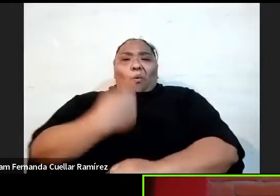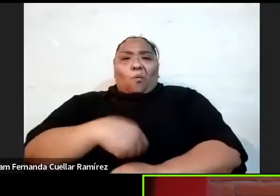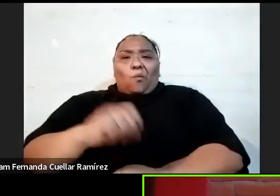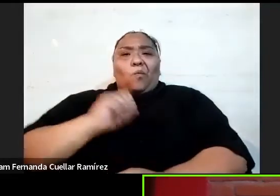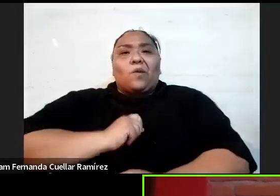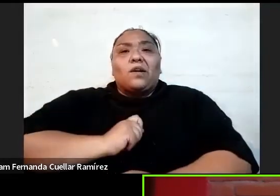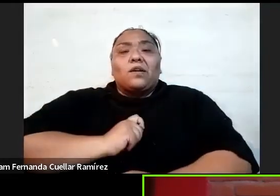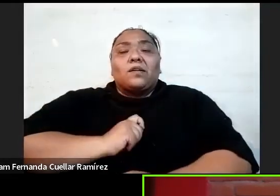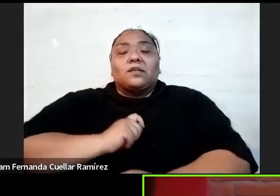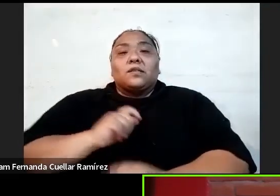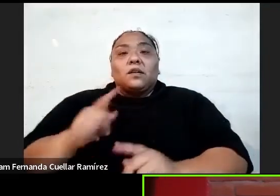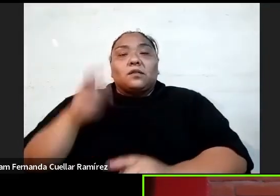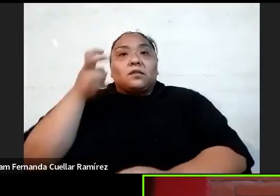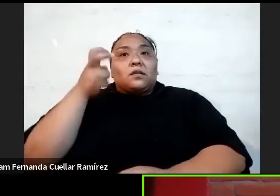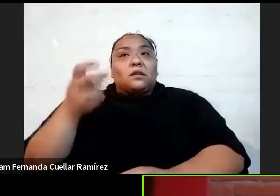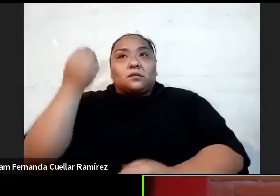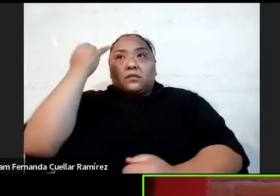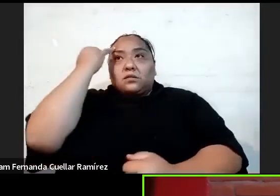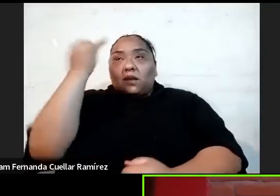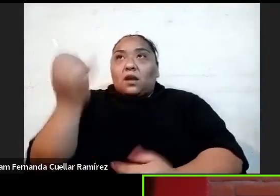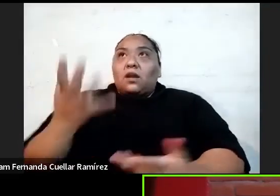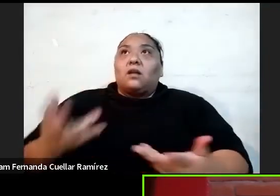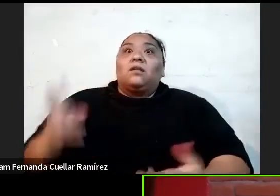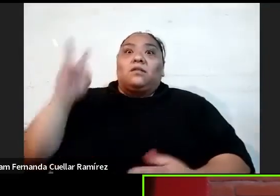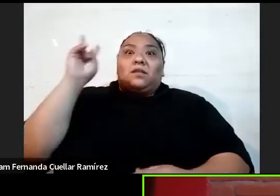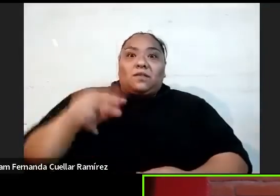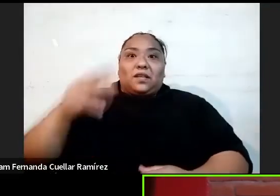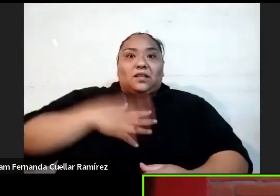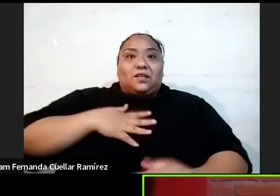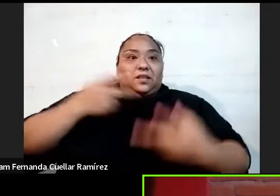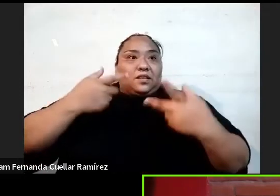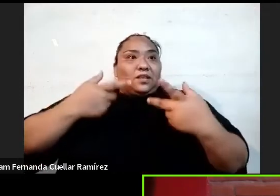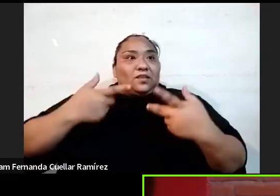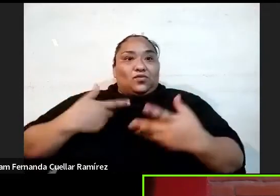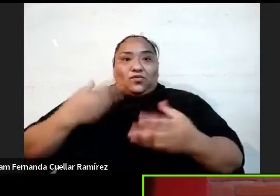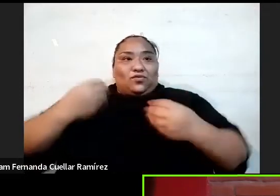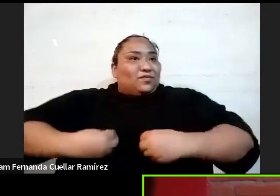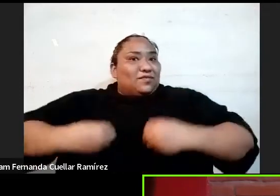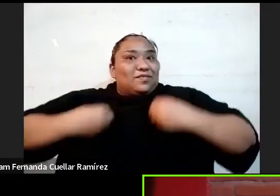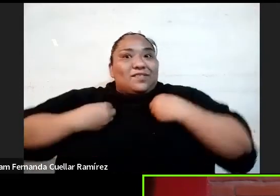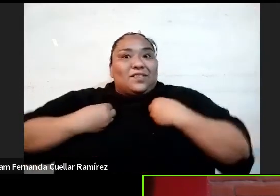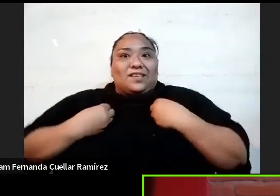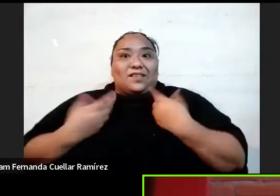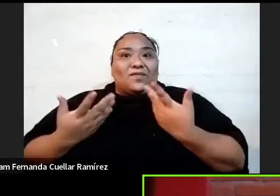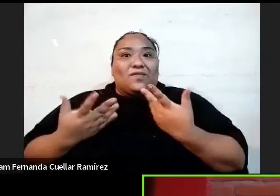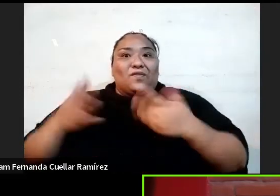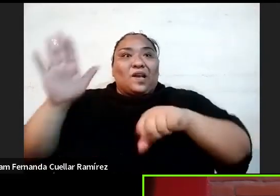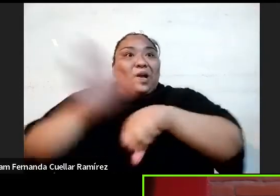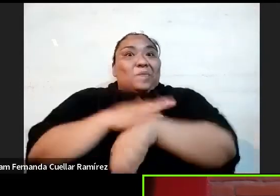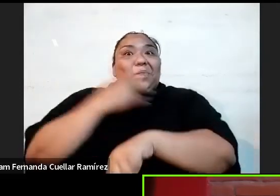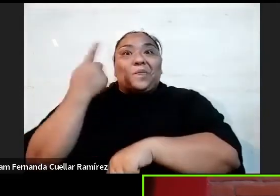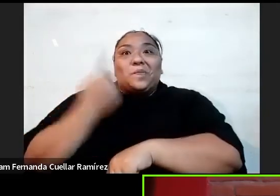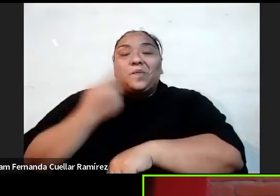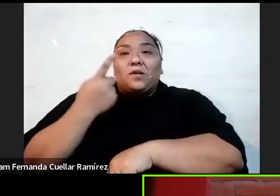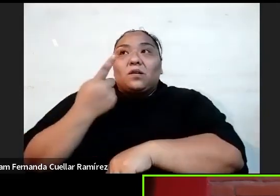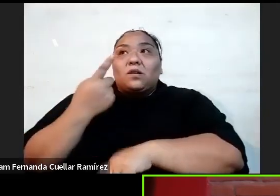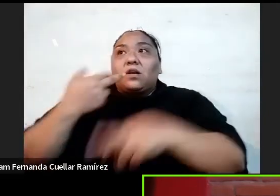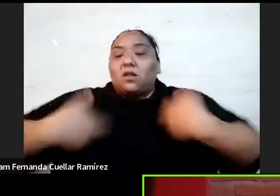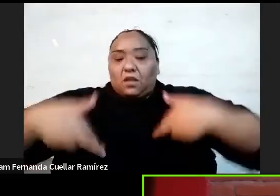Y está muy loco, y me la tomé muy en serio lo del show de la vida, porque representé como si estuviera